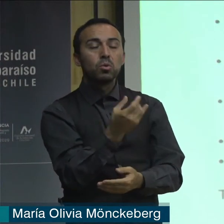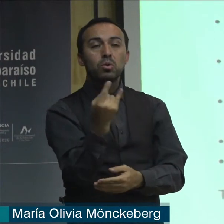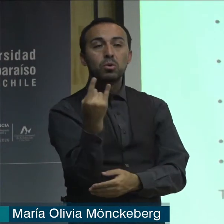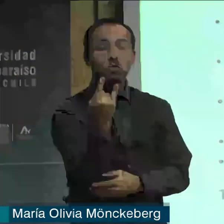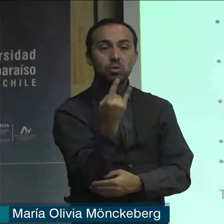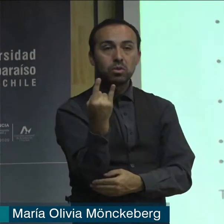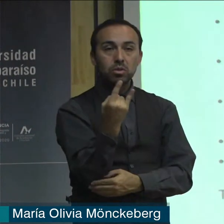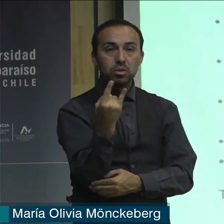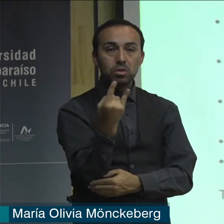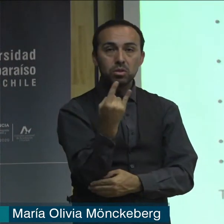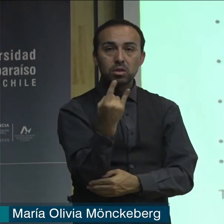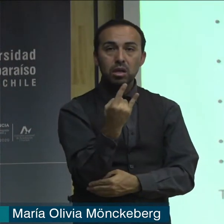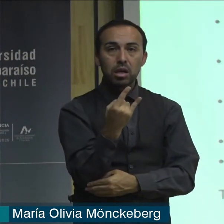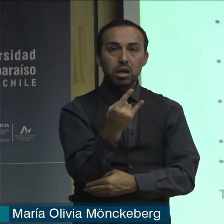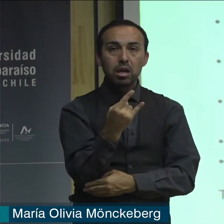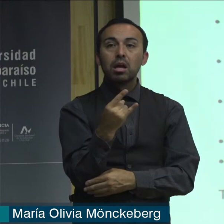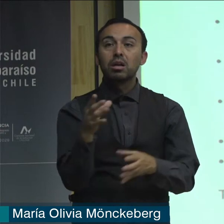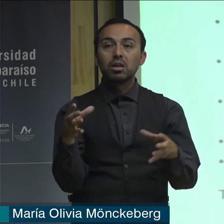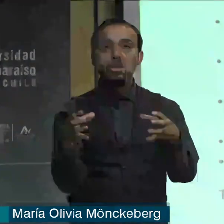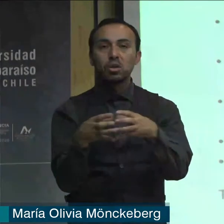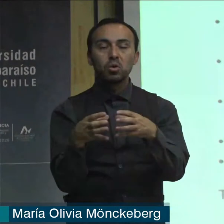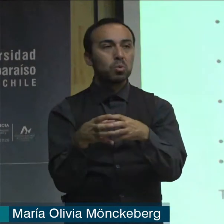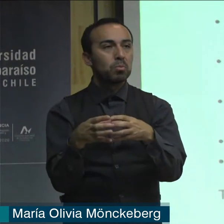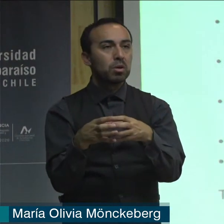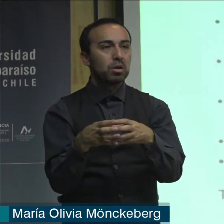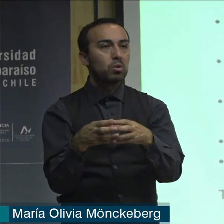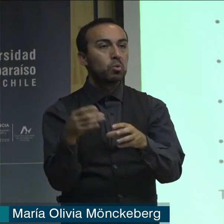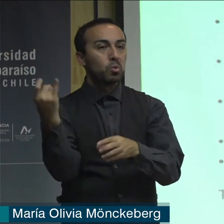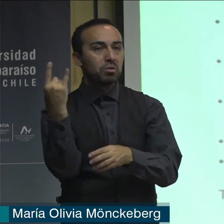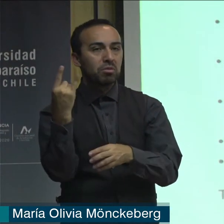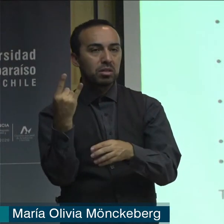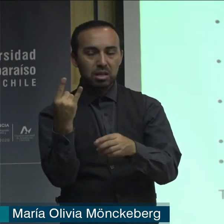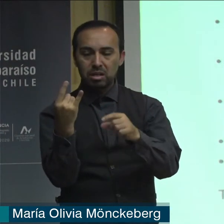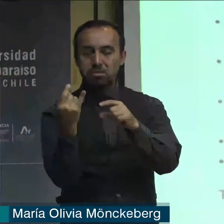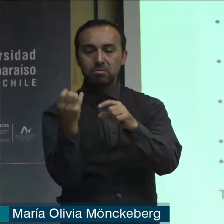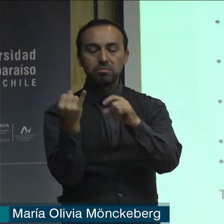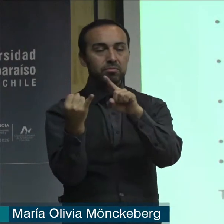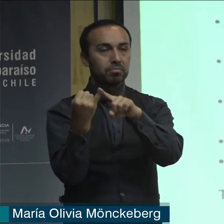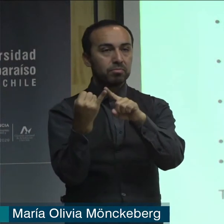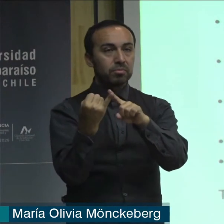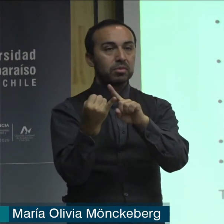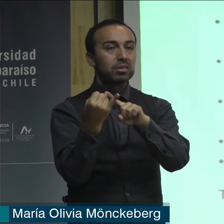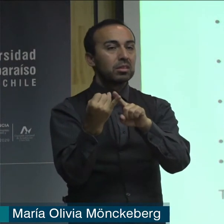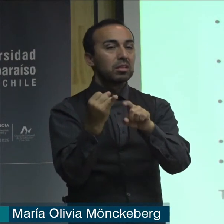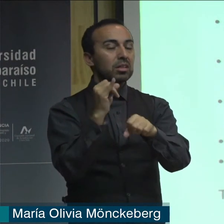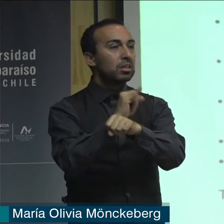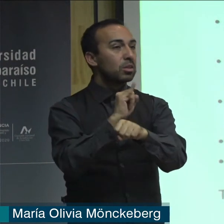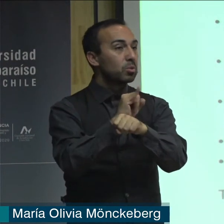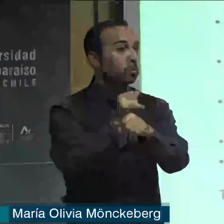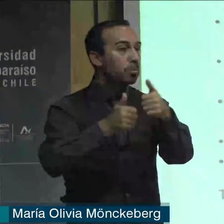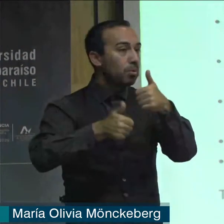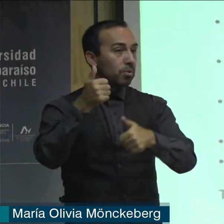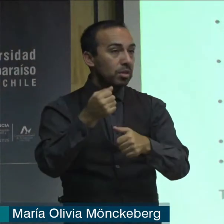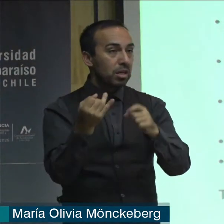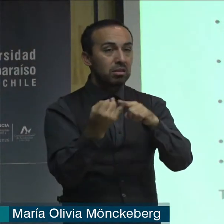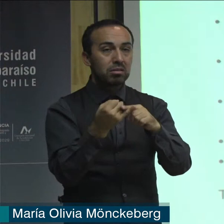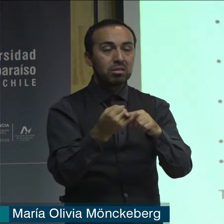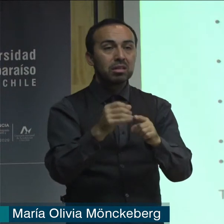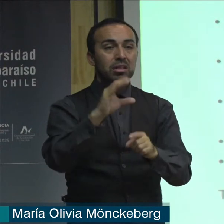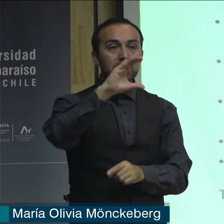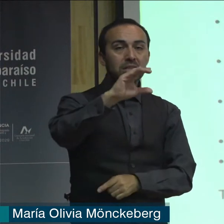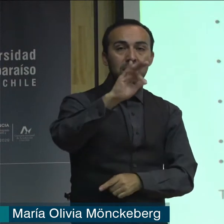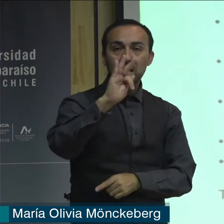universidad instituto profesional centro formación técnica a lo largo de todo el país